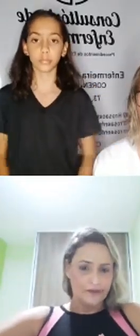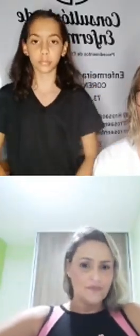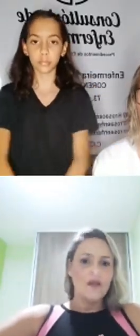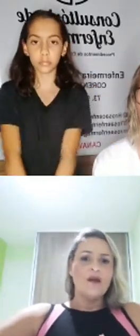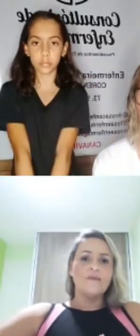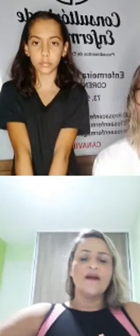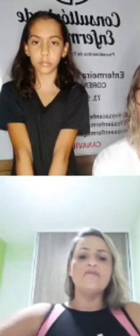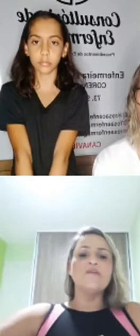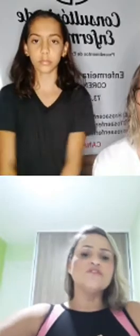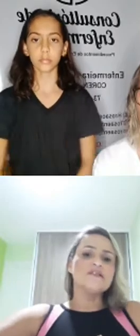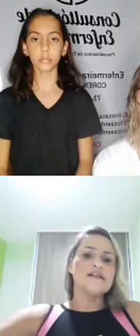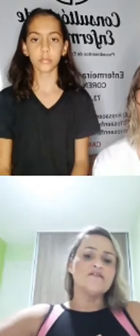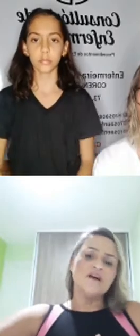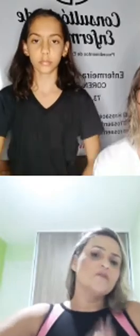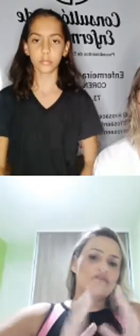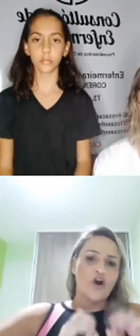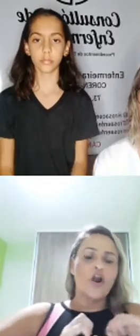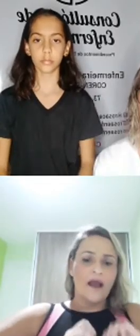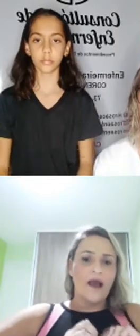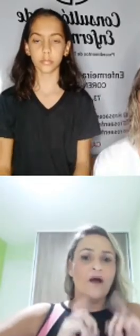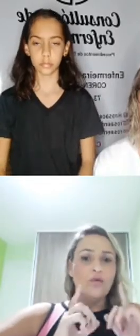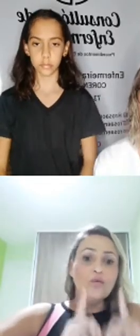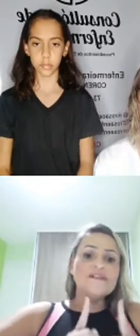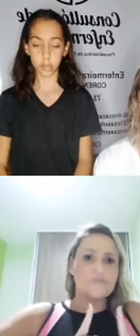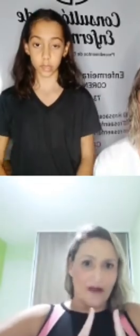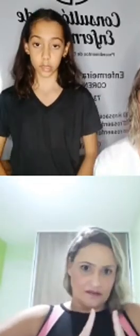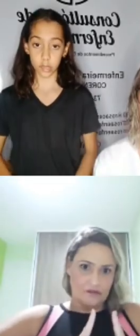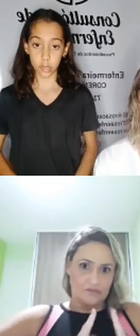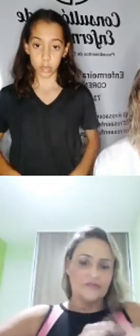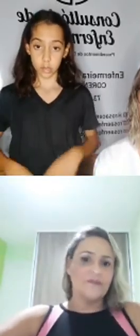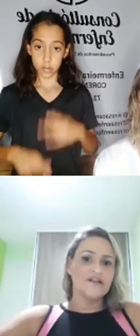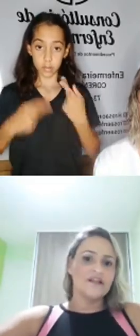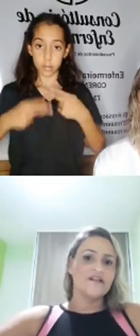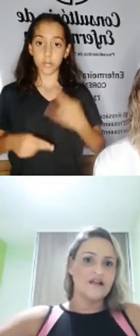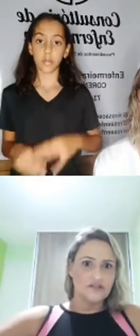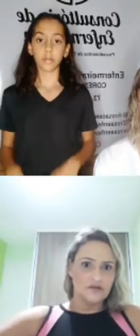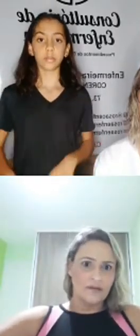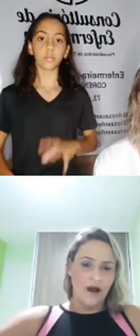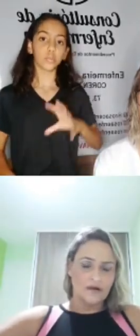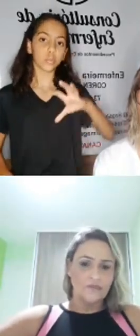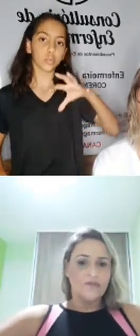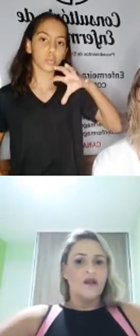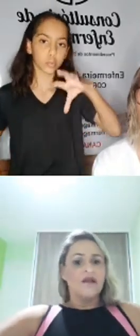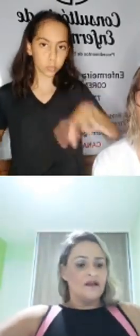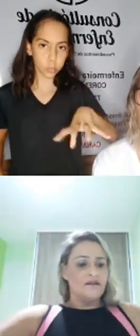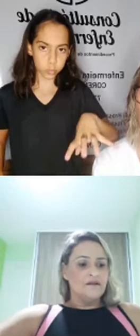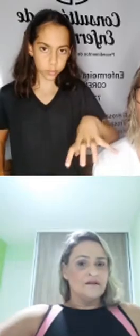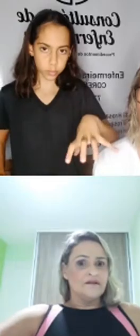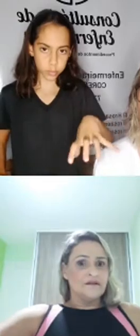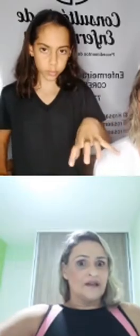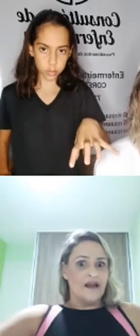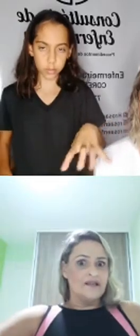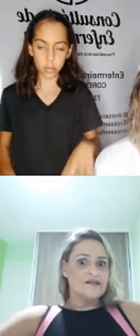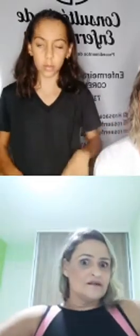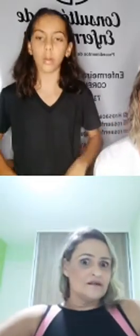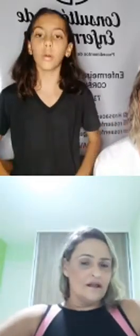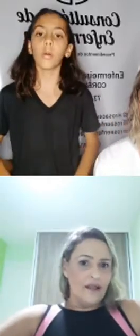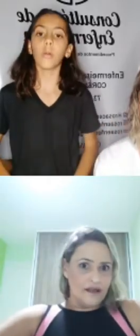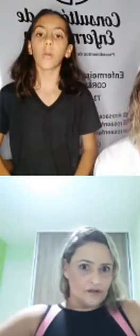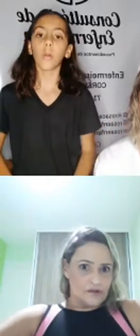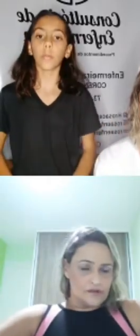quê? Porque eu vou colocar um espaço da maternidade que eu trabalho. Tem